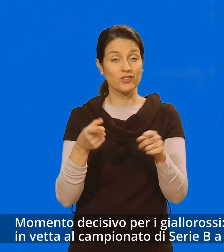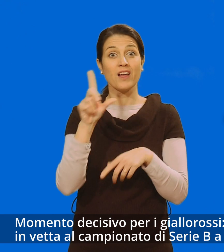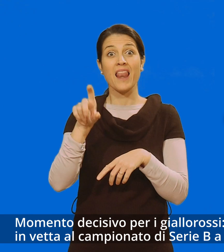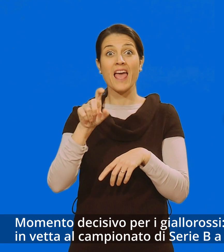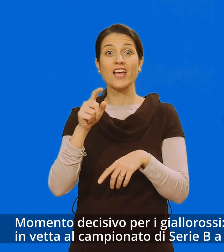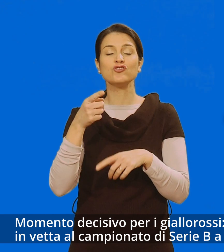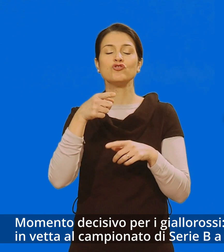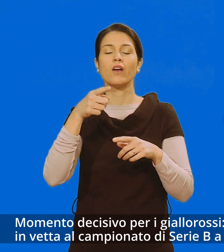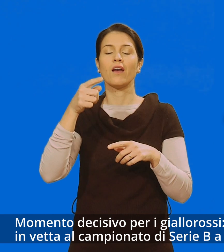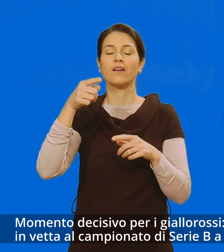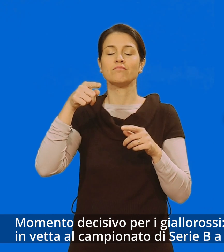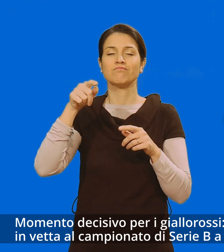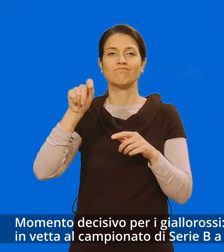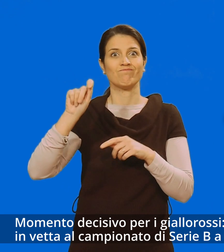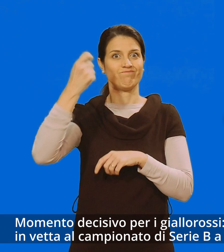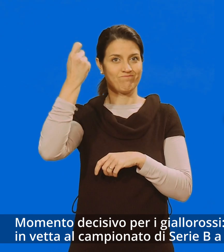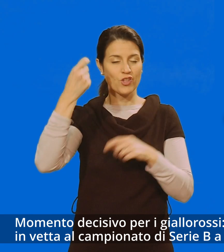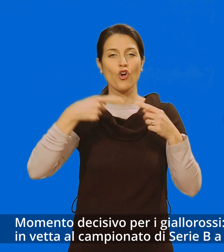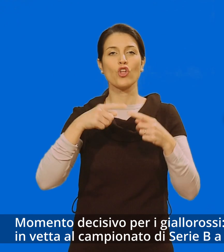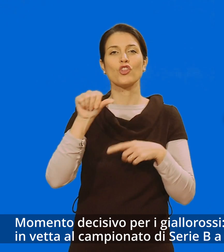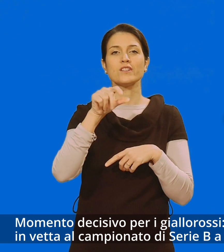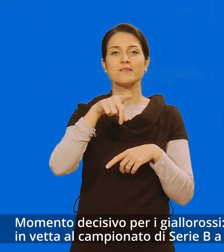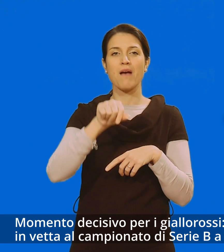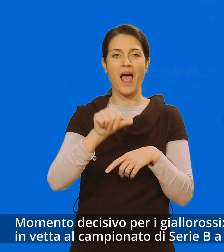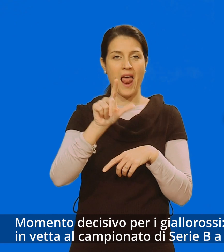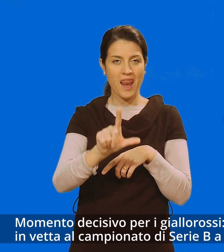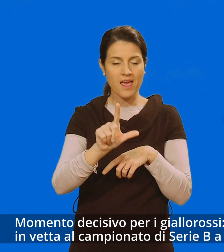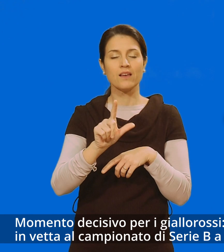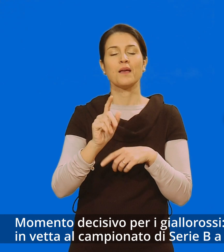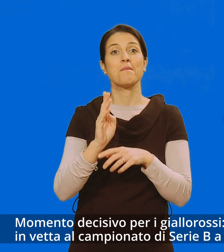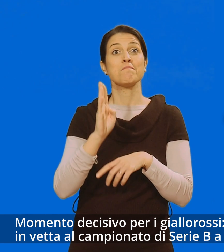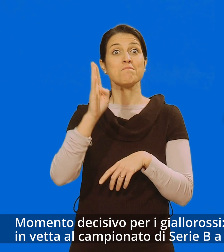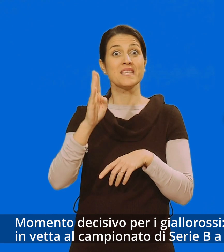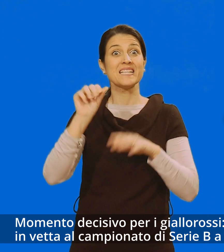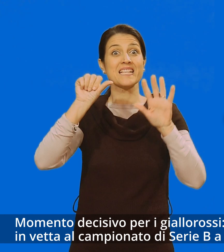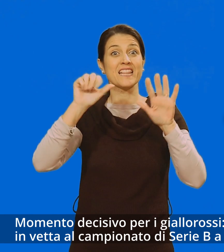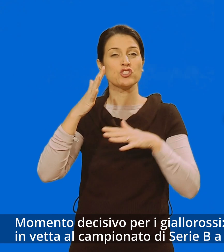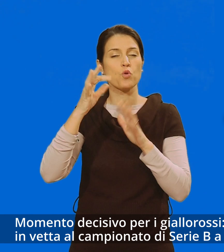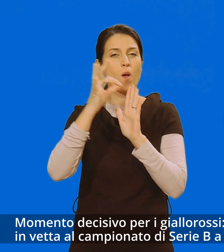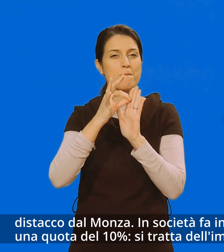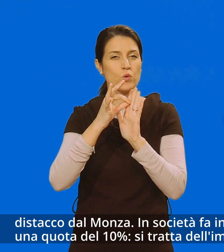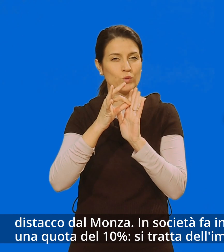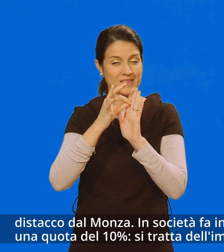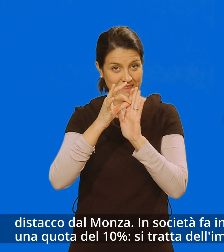spal e vola in vetta al campionato di serie b a 65 punti a 2 di distacco dal